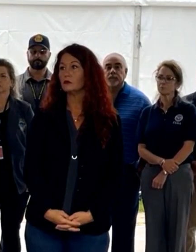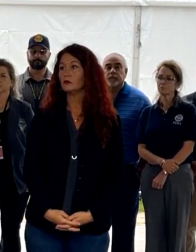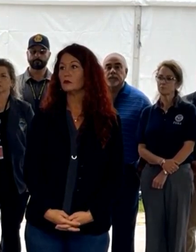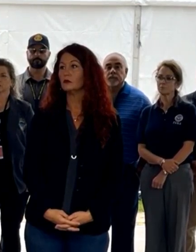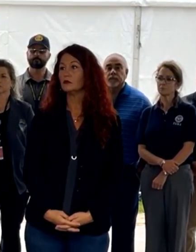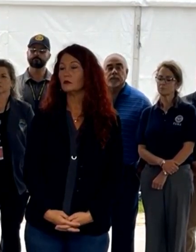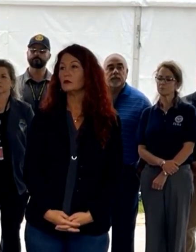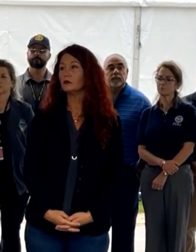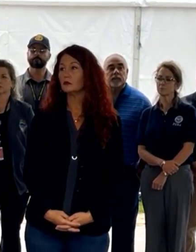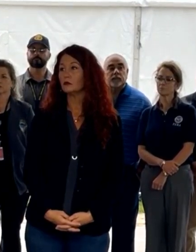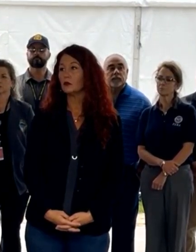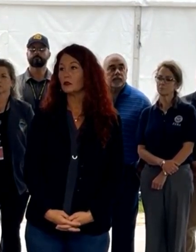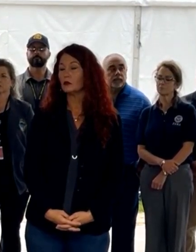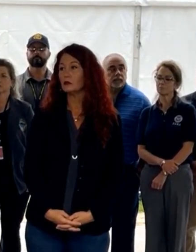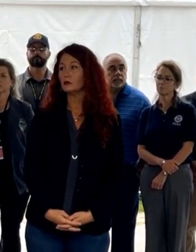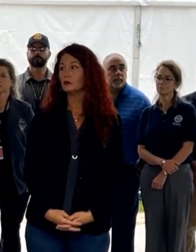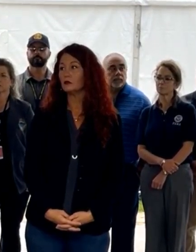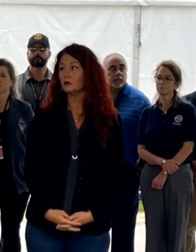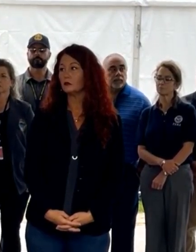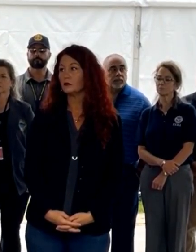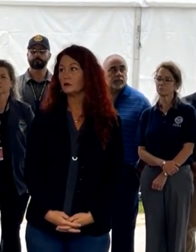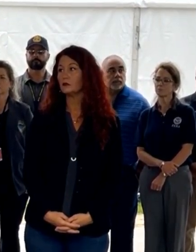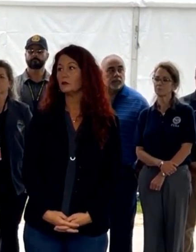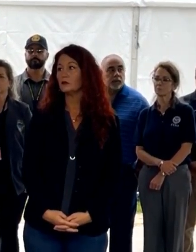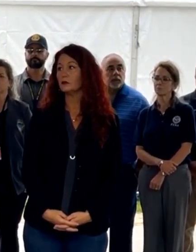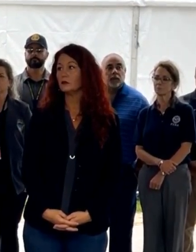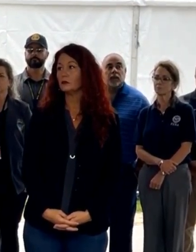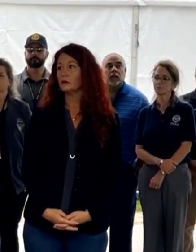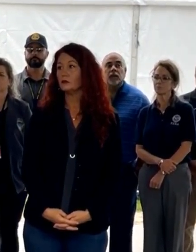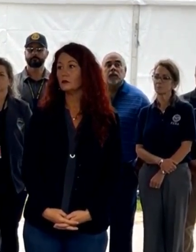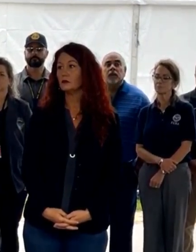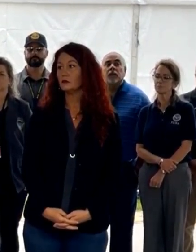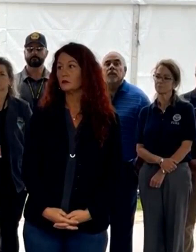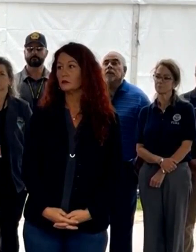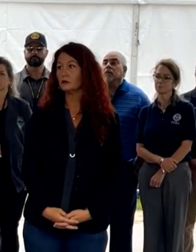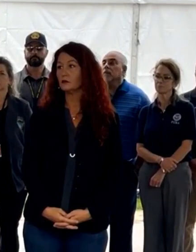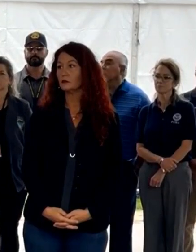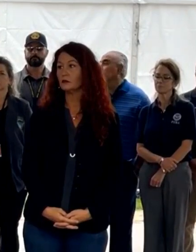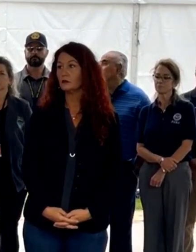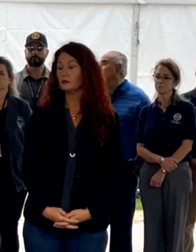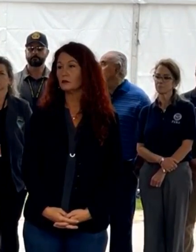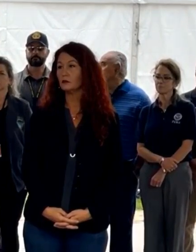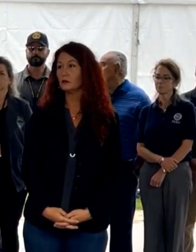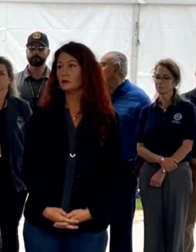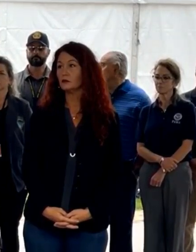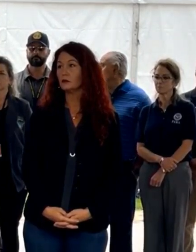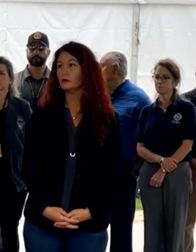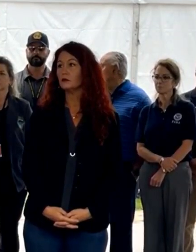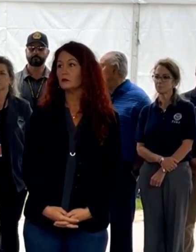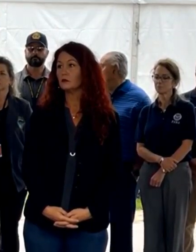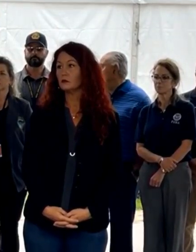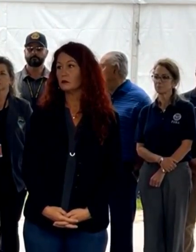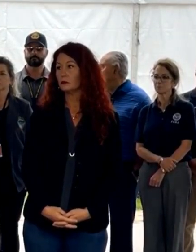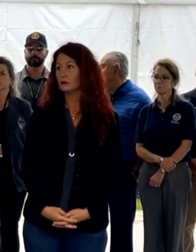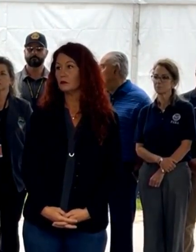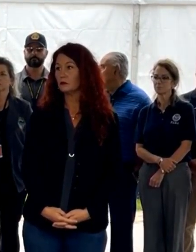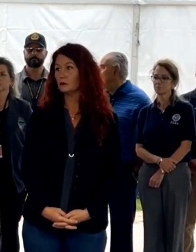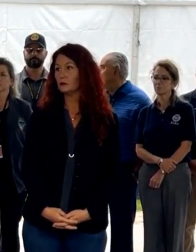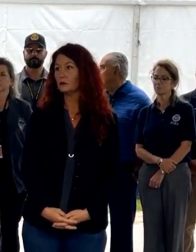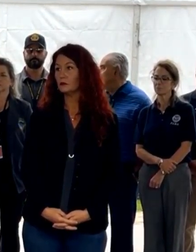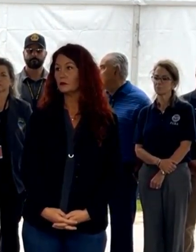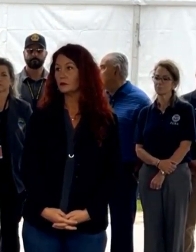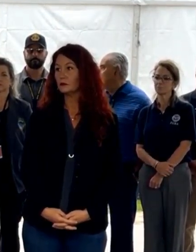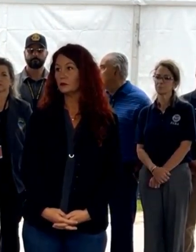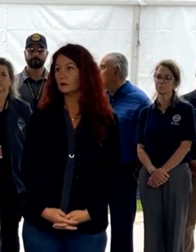porque sabemos que los impactos pueden ser fuera de la área notificada. En este momento hay advertencias de tormenta